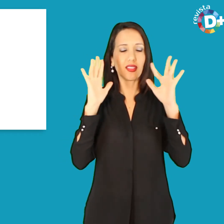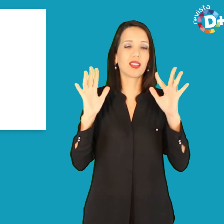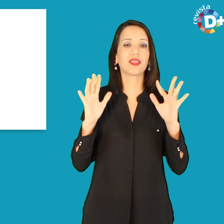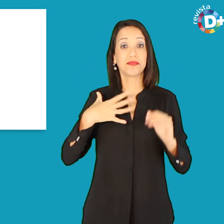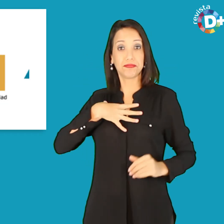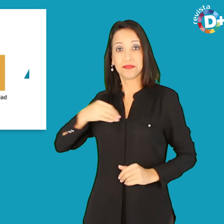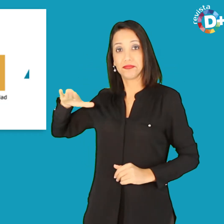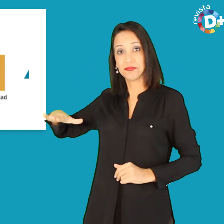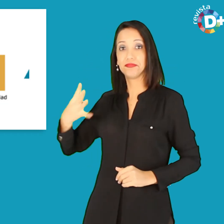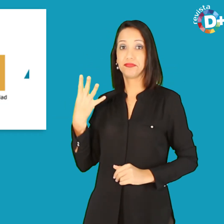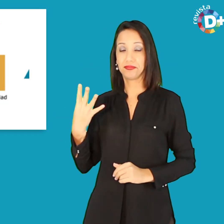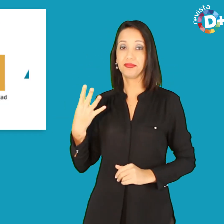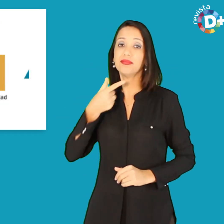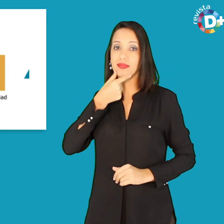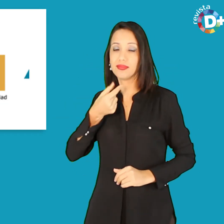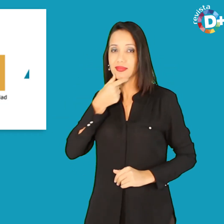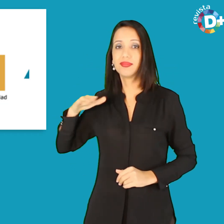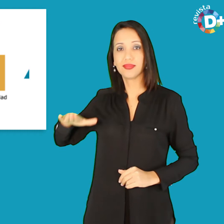entrava de forma mais intensa na educação infantil.